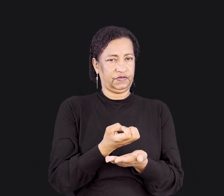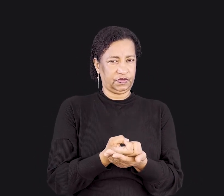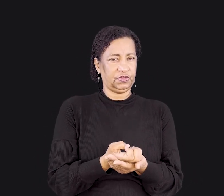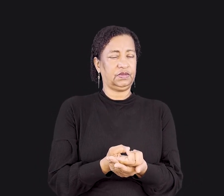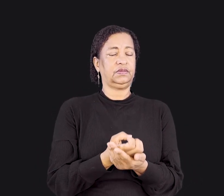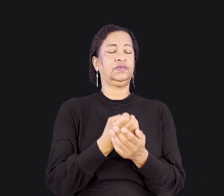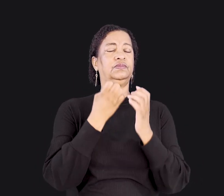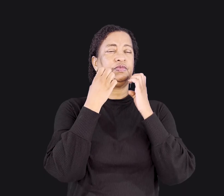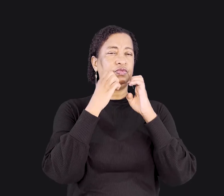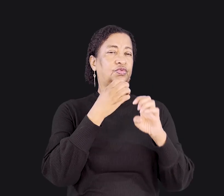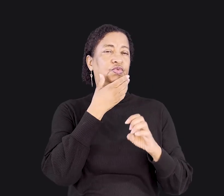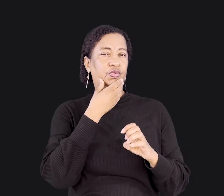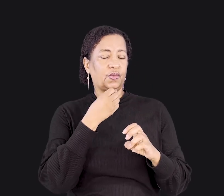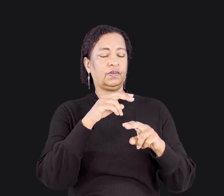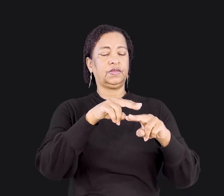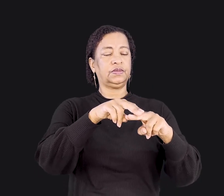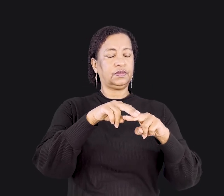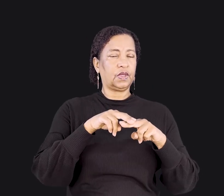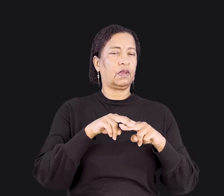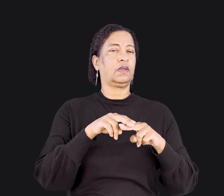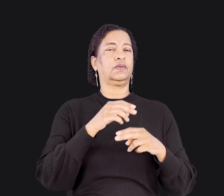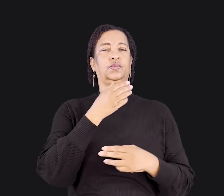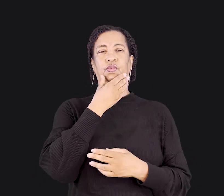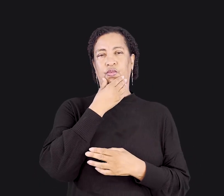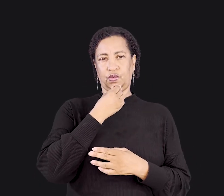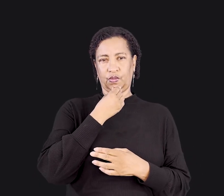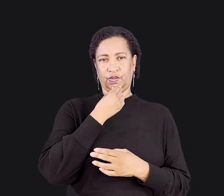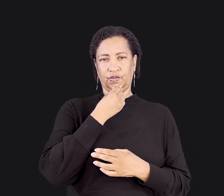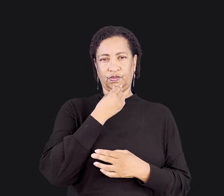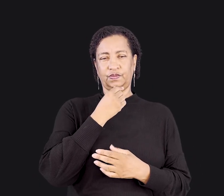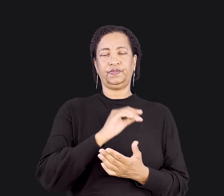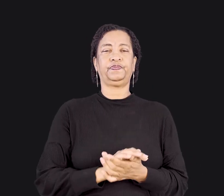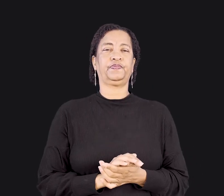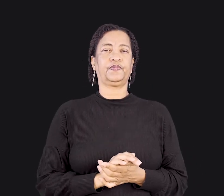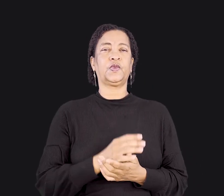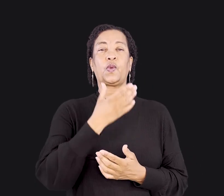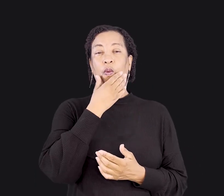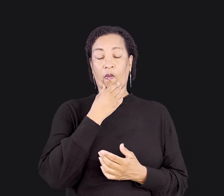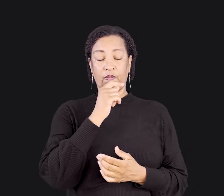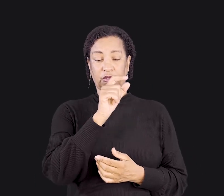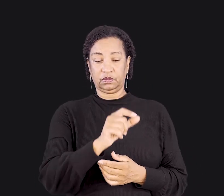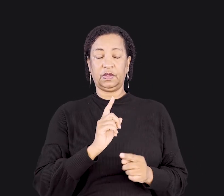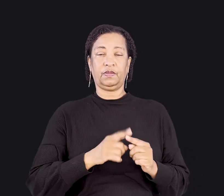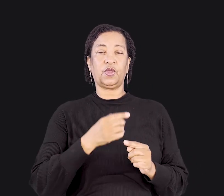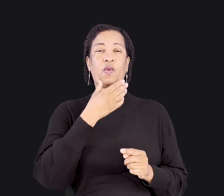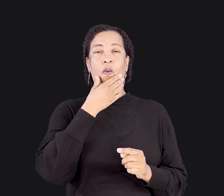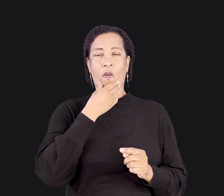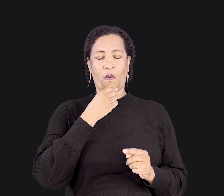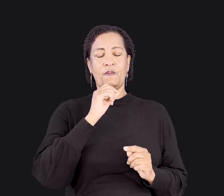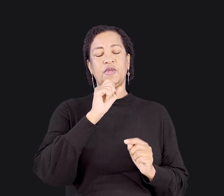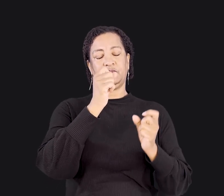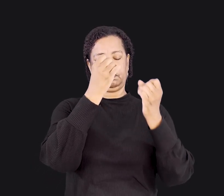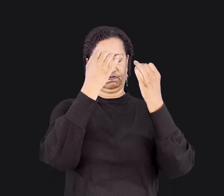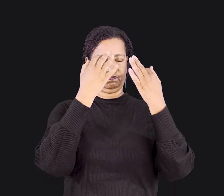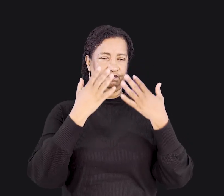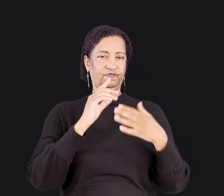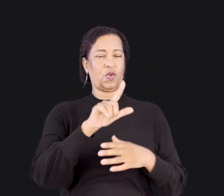de homens e por homens. De homens, porque fui ordenado por homens. Outros